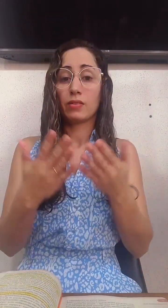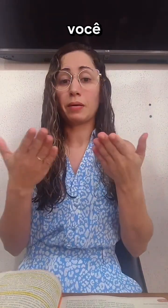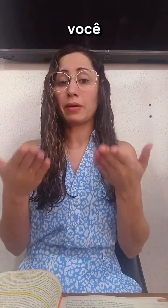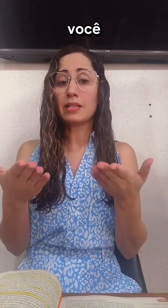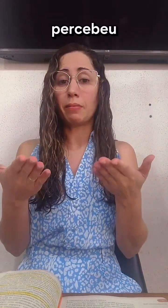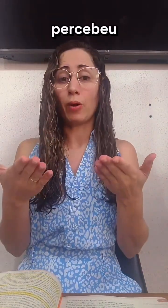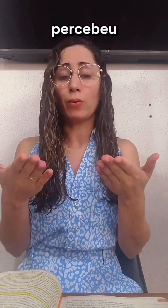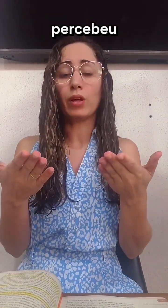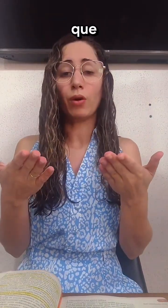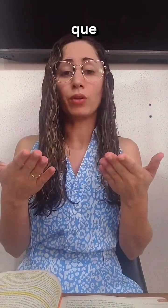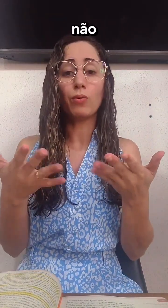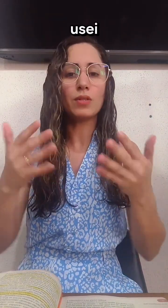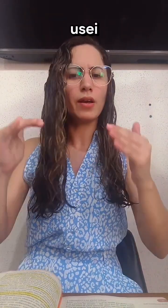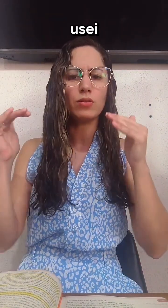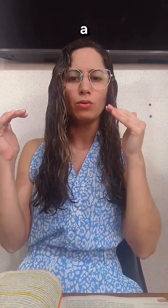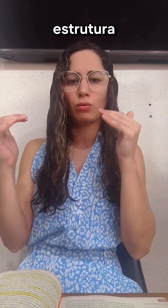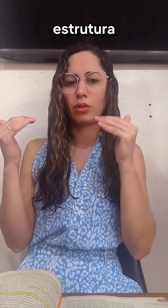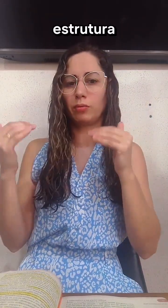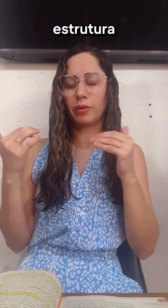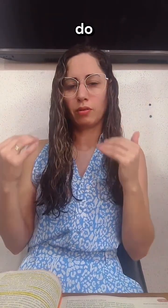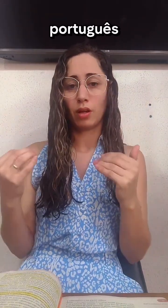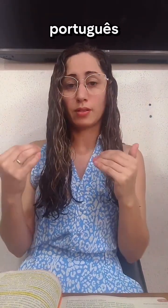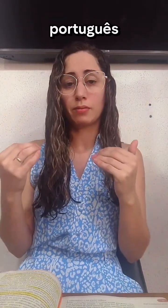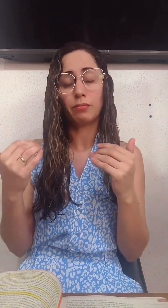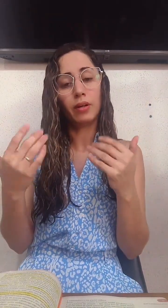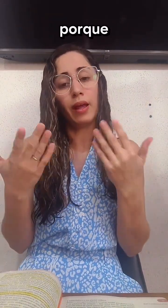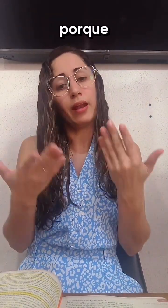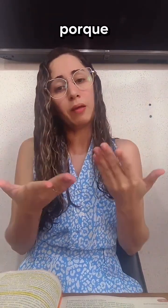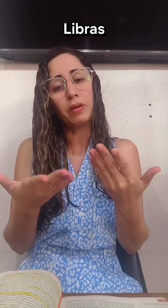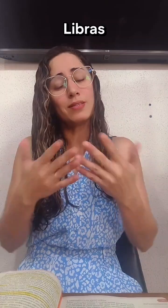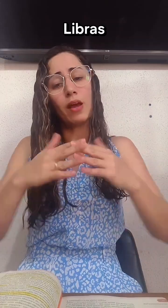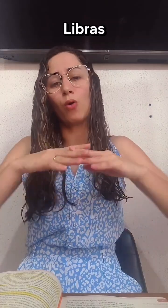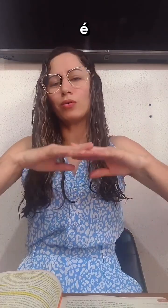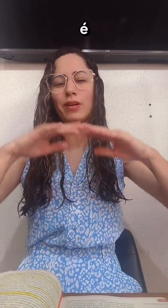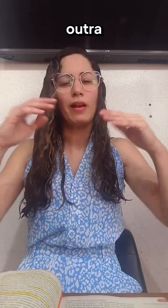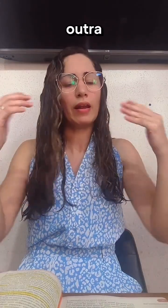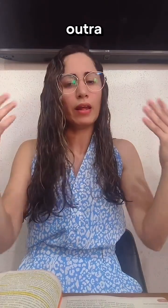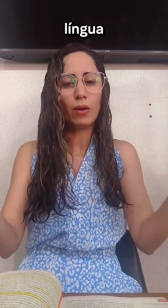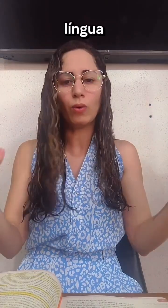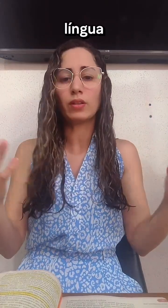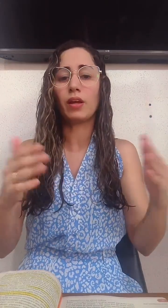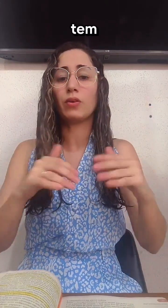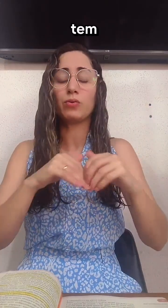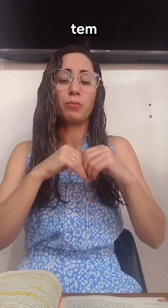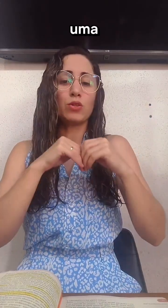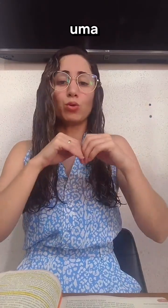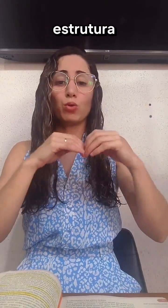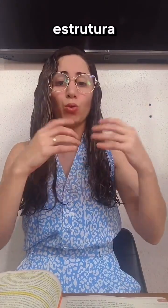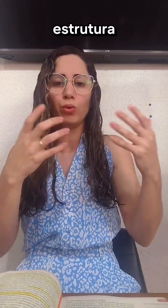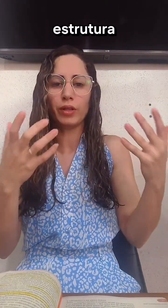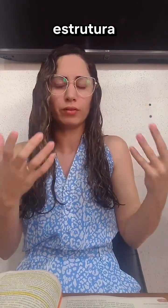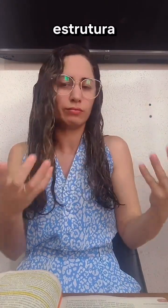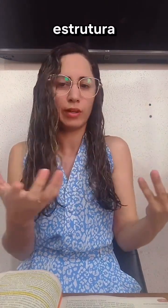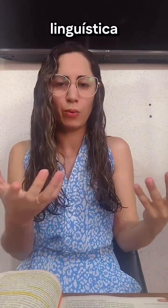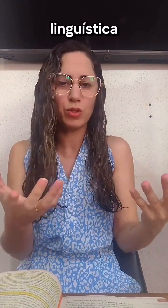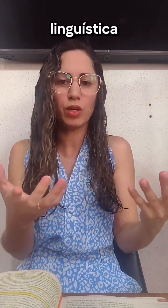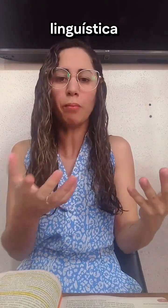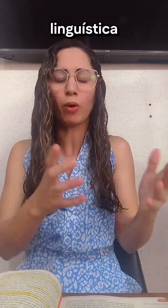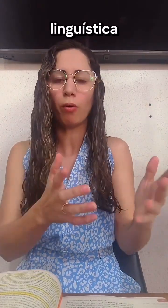Você percebeu que eu não usei a estrutura do português, porque Libras é outra língua, tem uma estrutura linguística